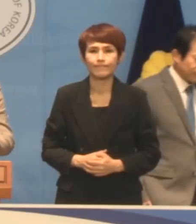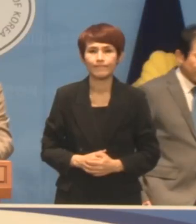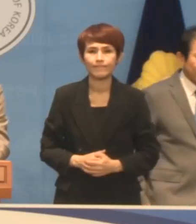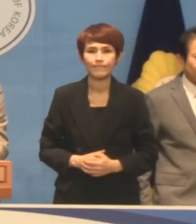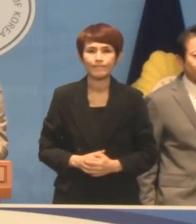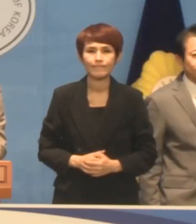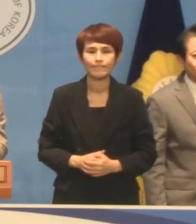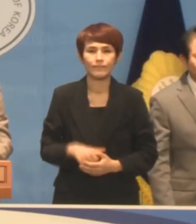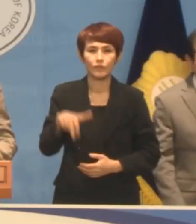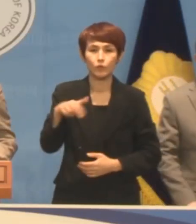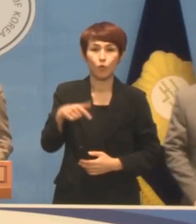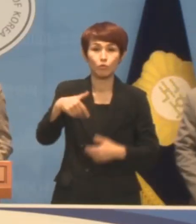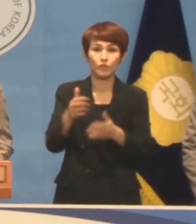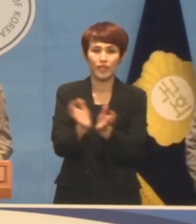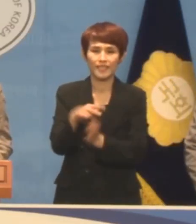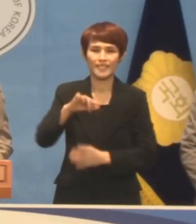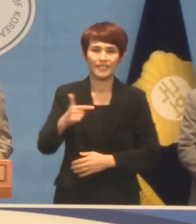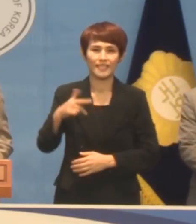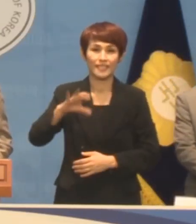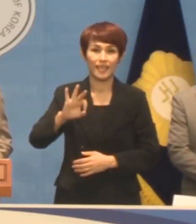네, 조국혁신당 신장식입니다.